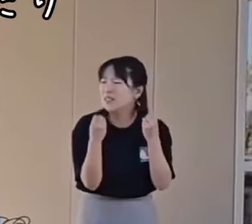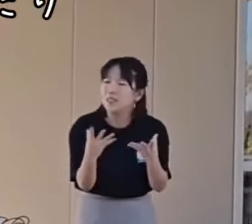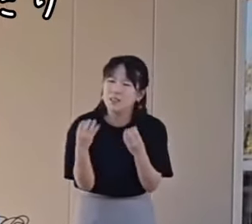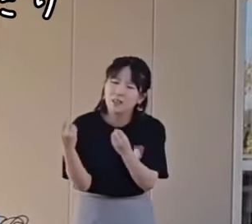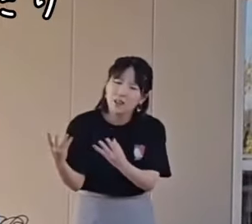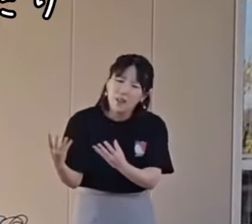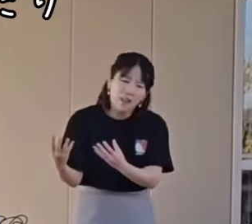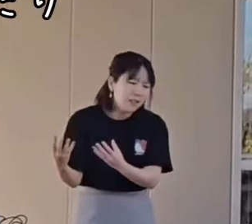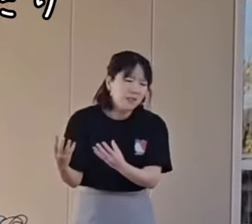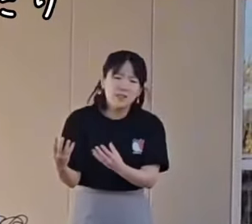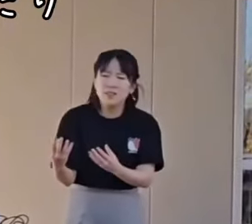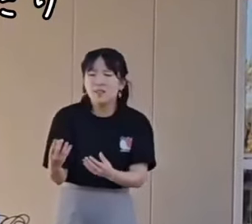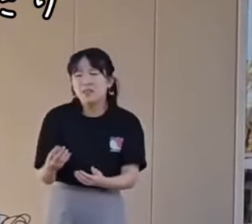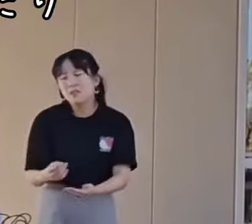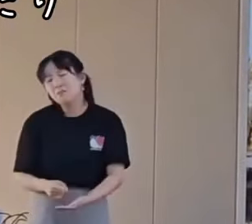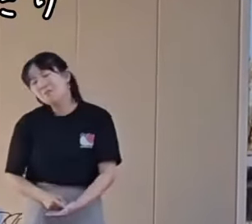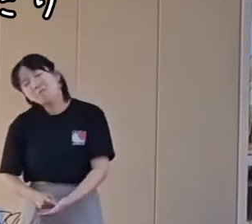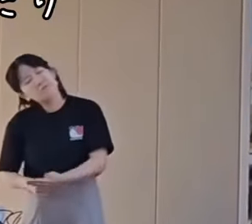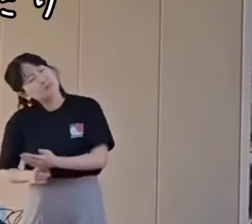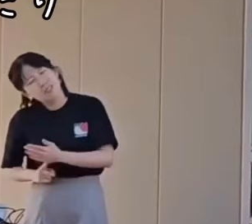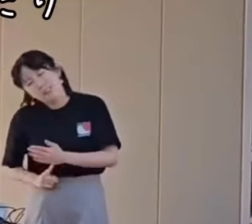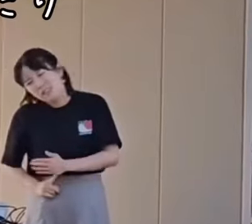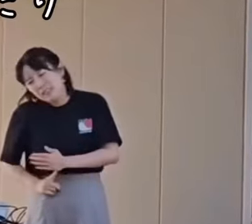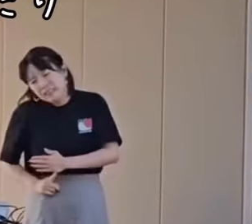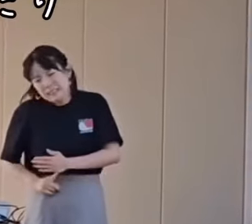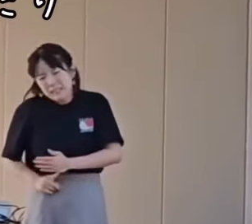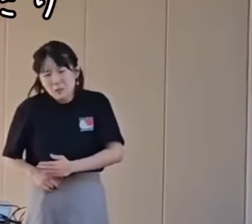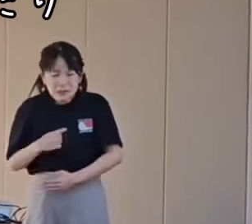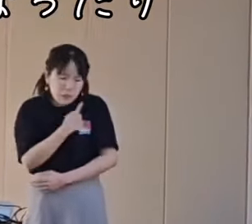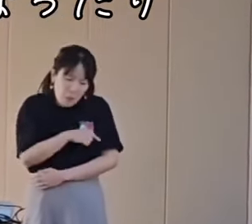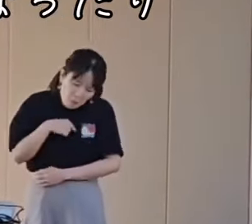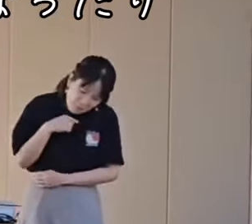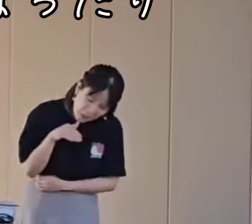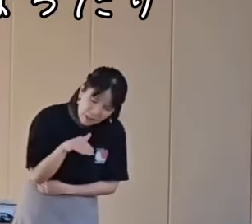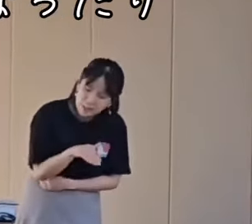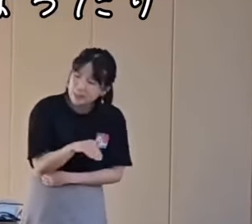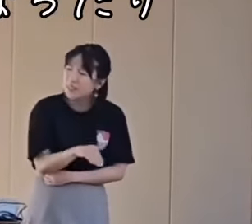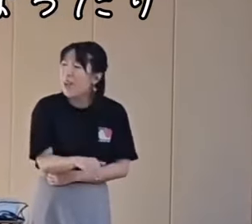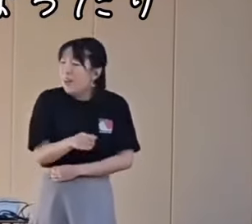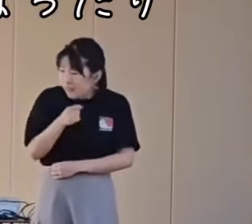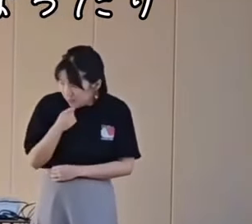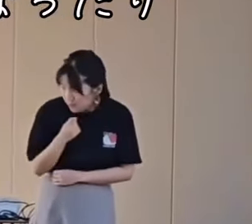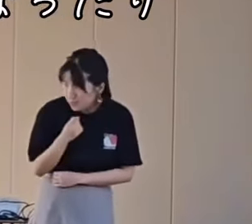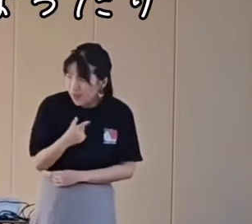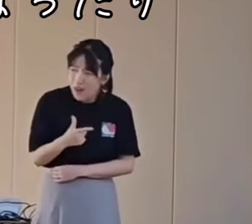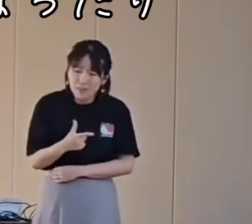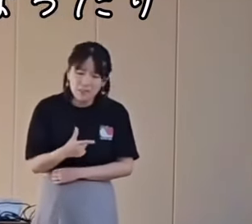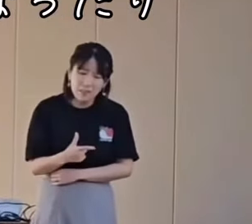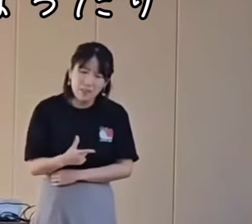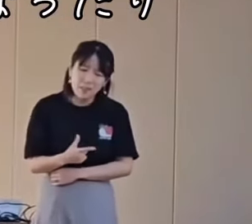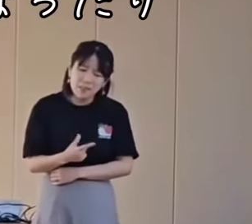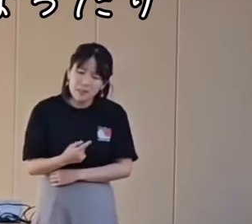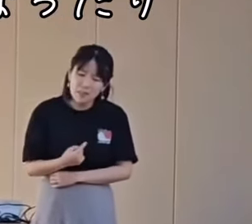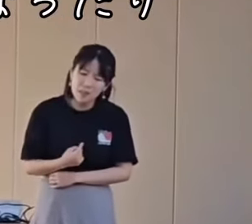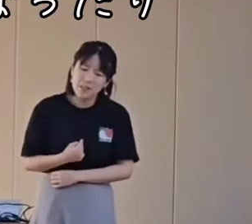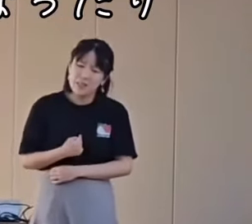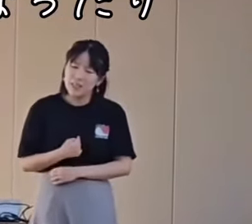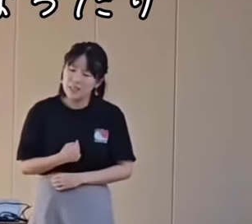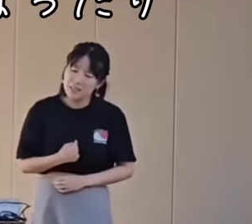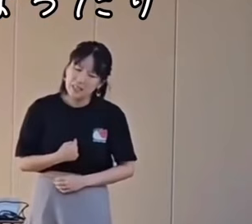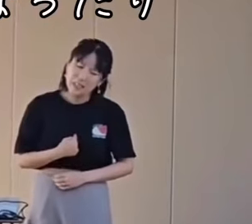り諦めたり落ち込んだり嫌になった